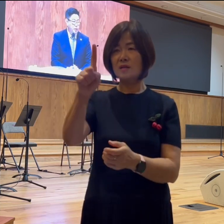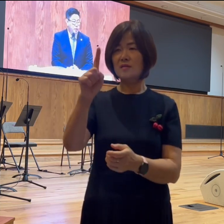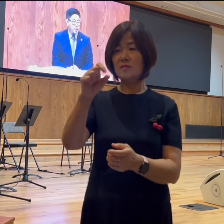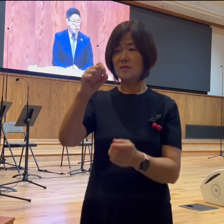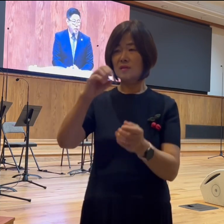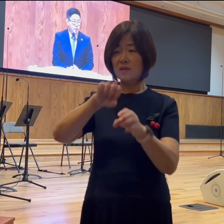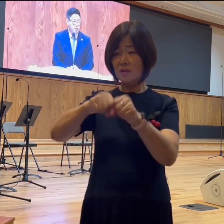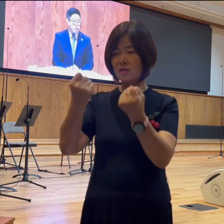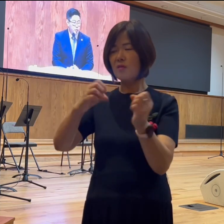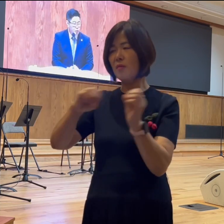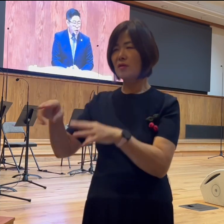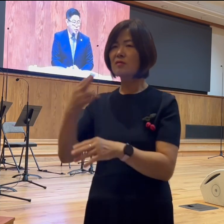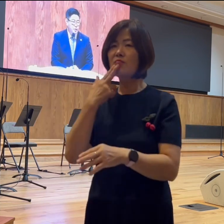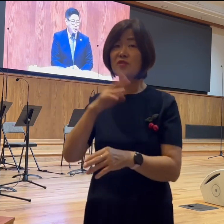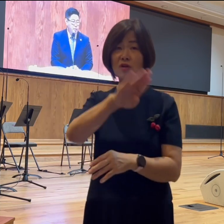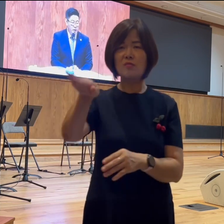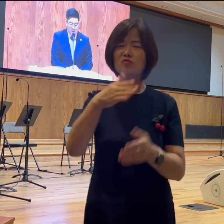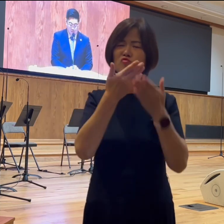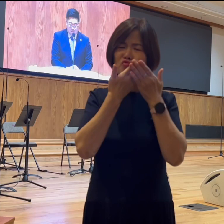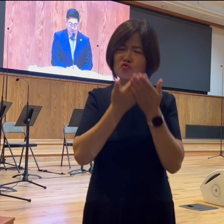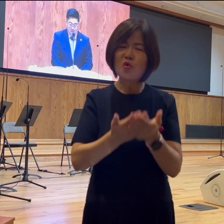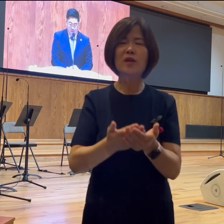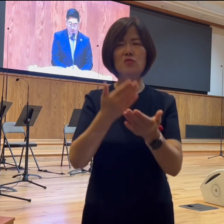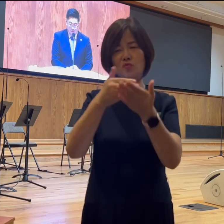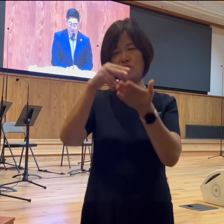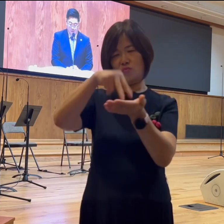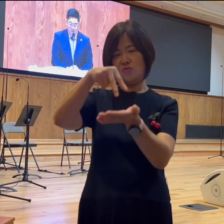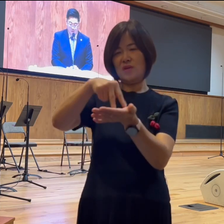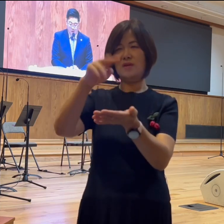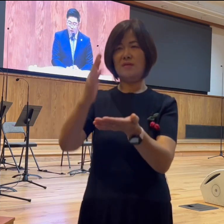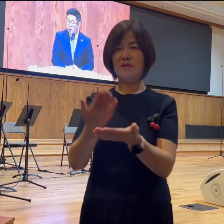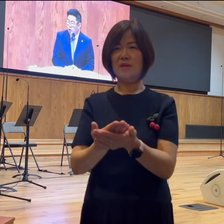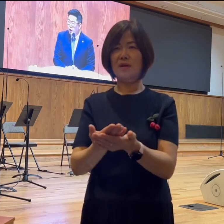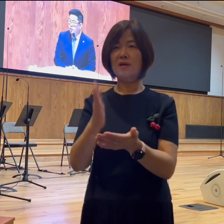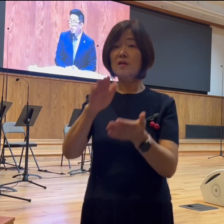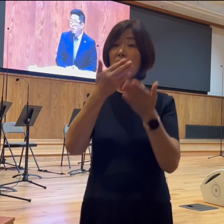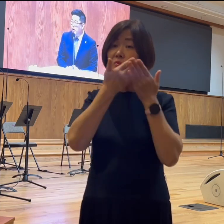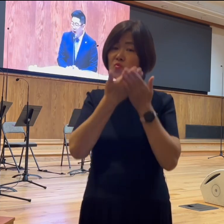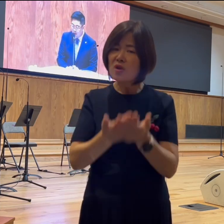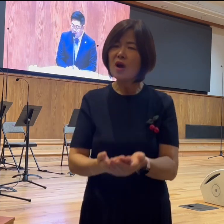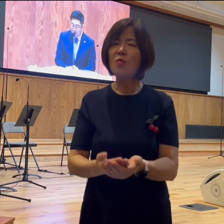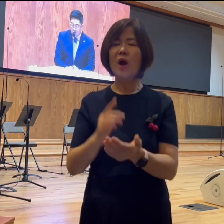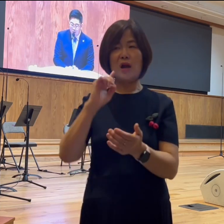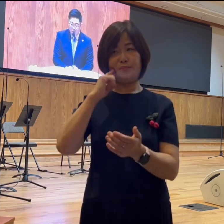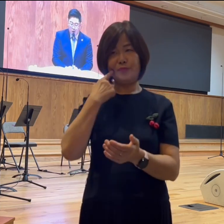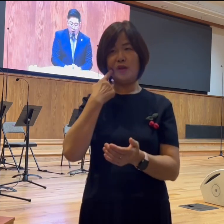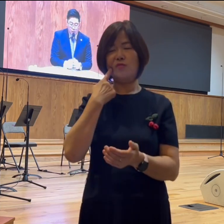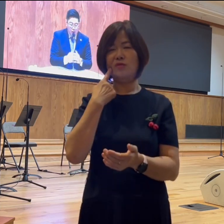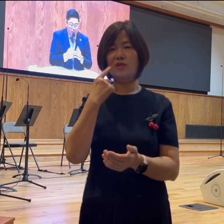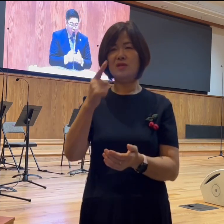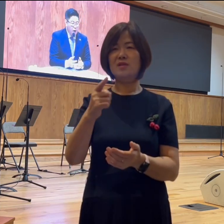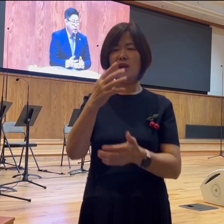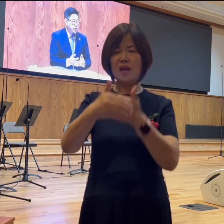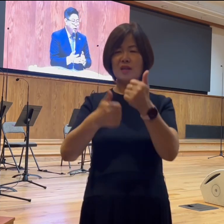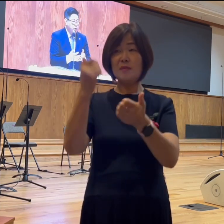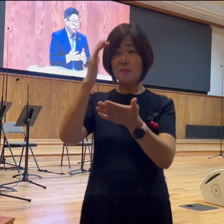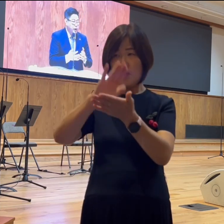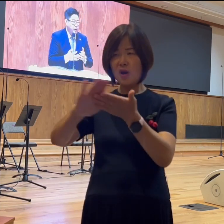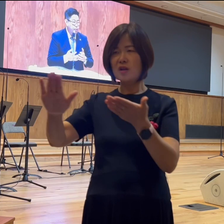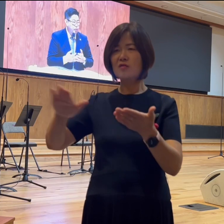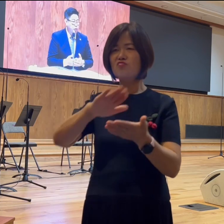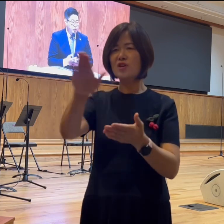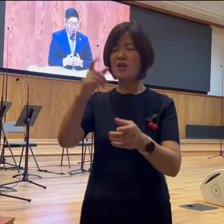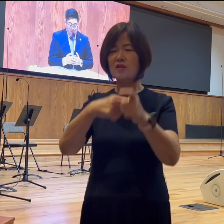없는 여러분은 소중한 존재입니다. 그래서 귀하고 아름다운 그분의 평안을